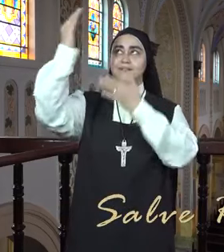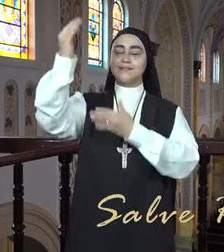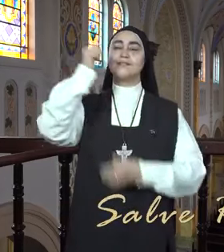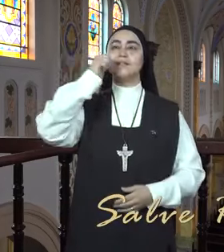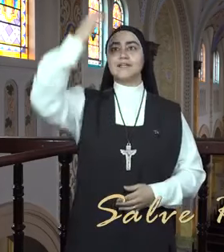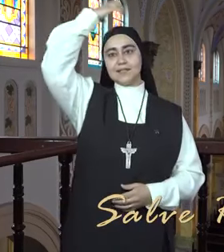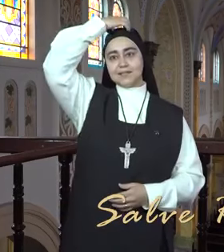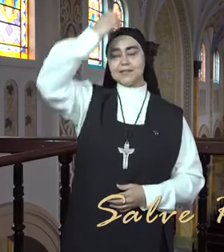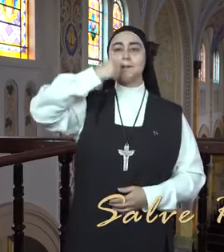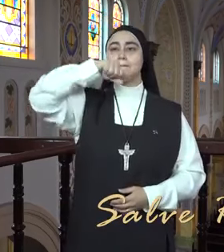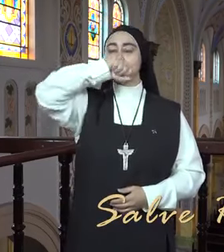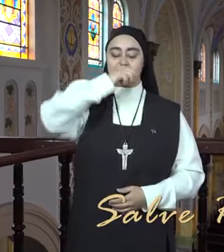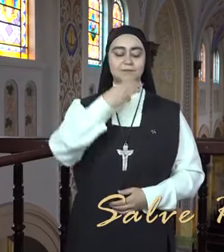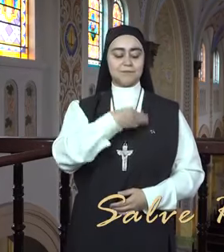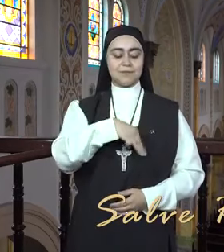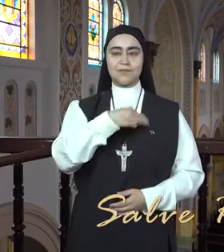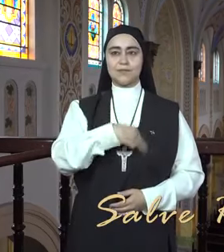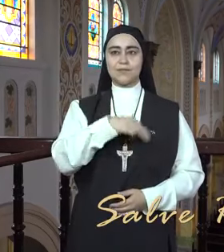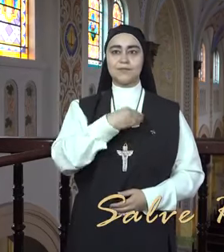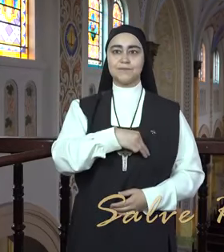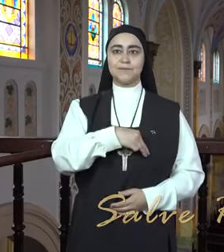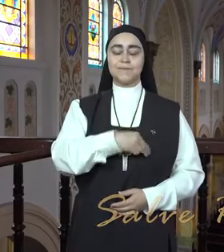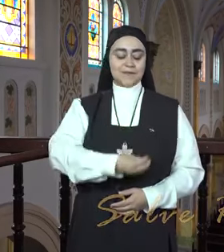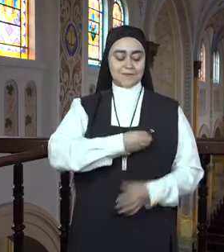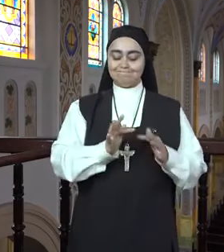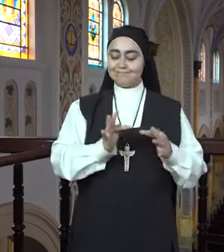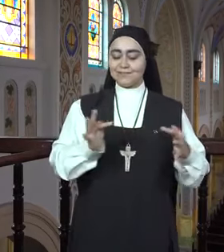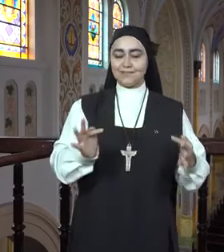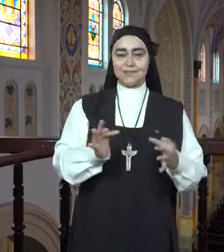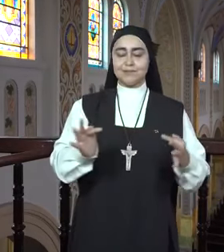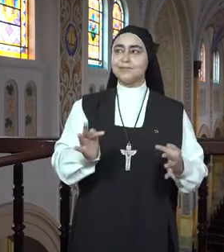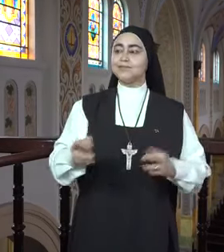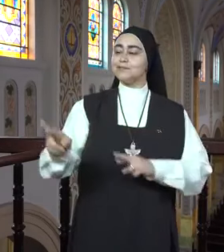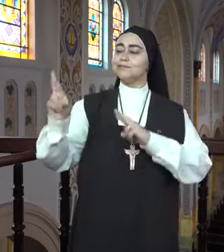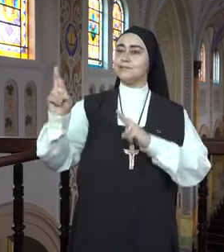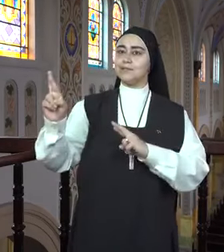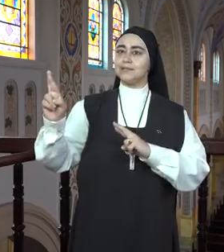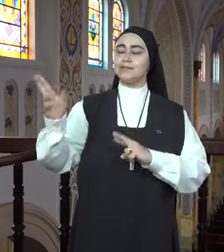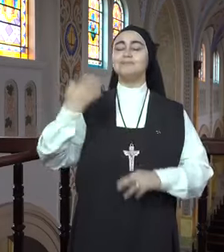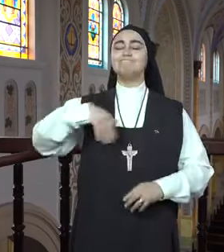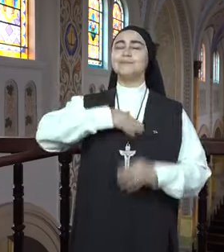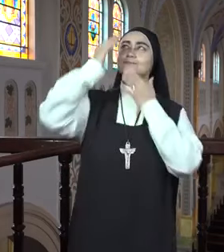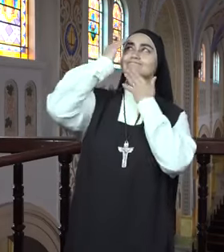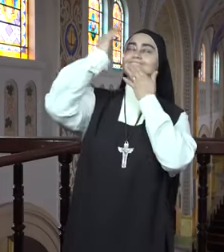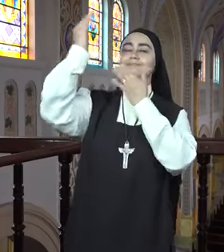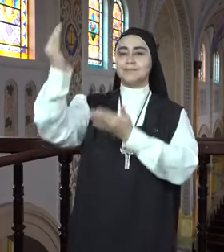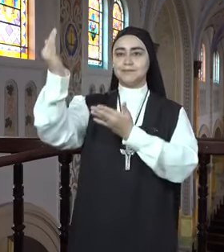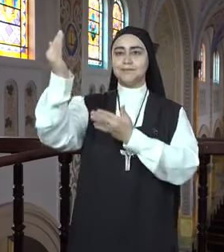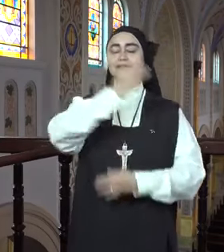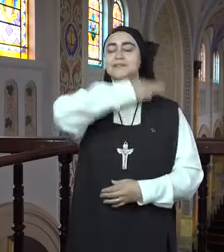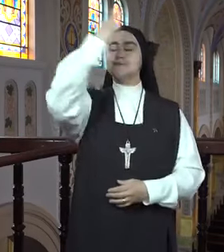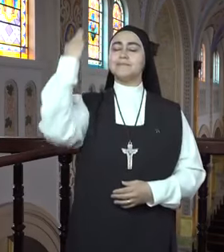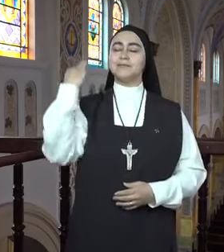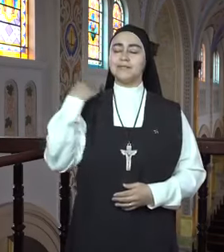Salve Rainha, Mãe de Misericórdia, vida, doçura e esperança nossa, salve. A vós